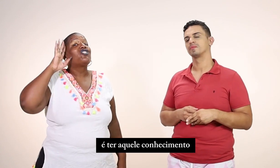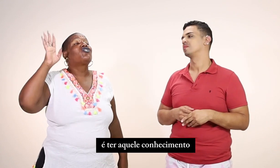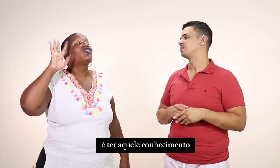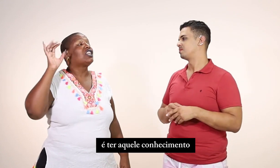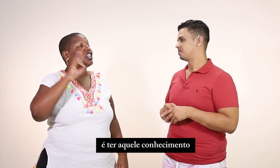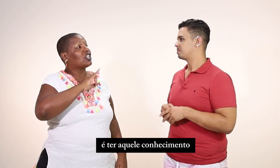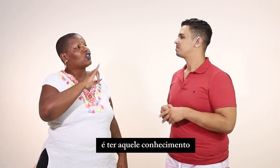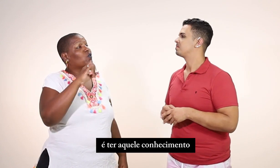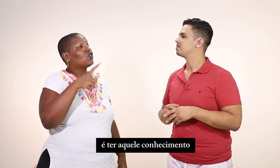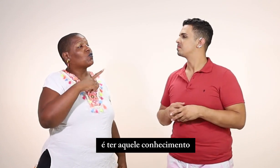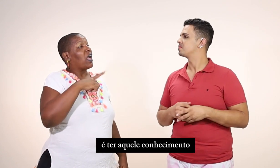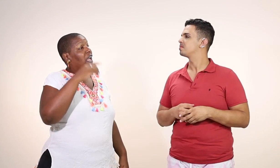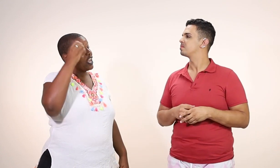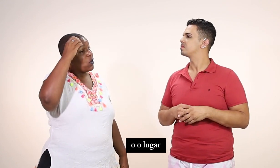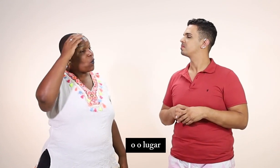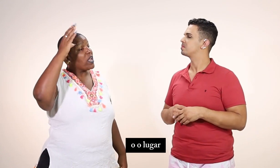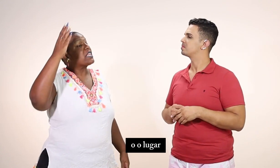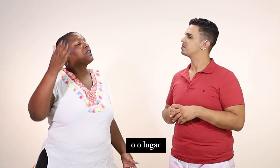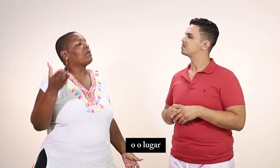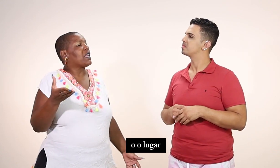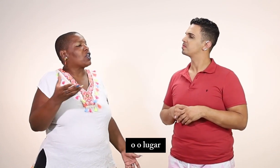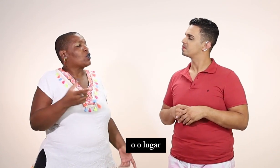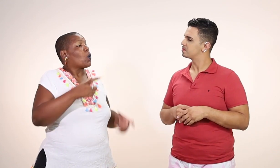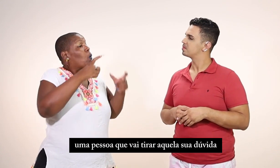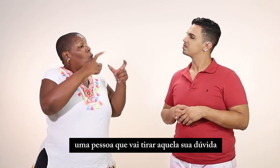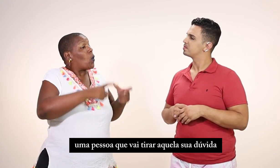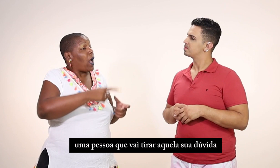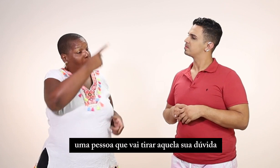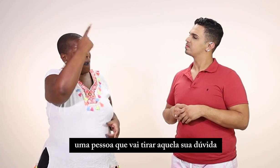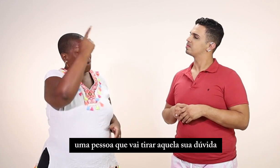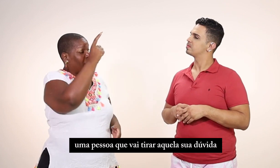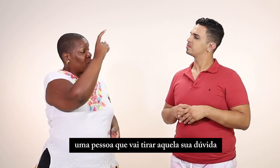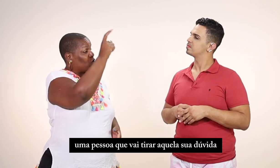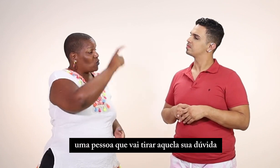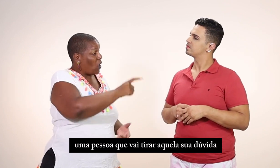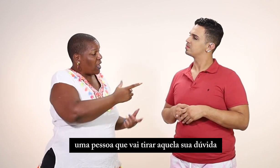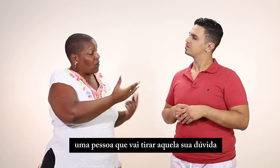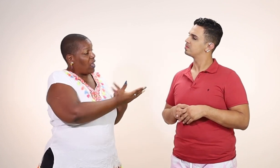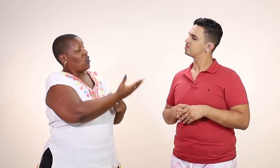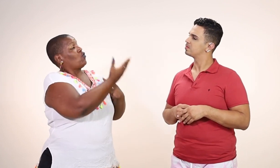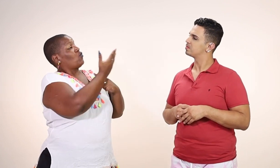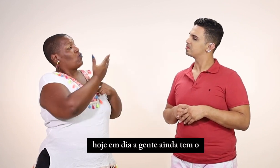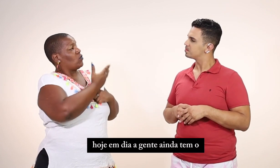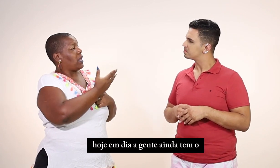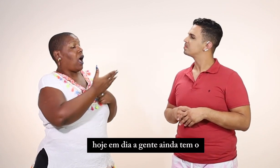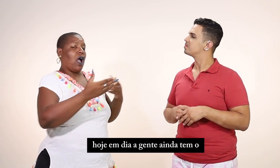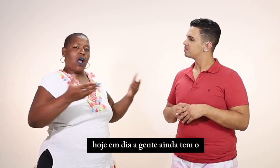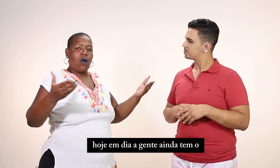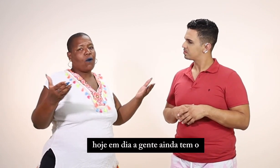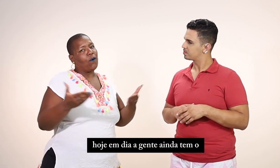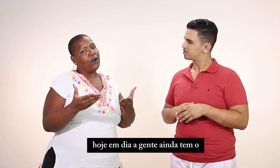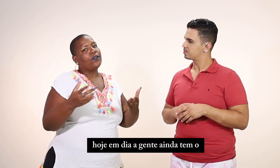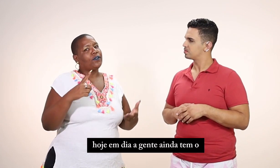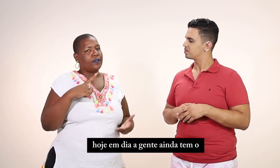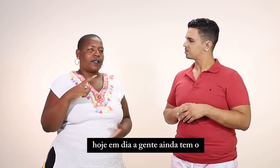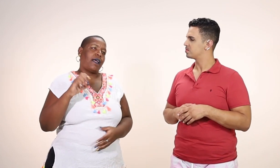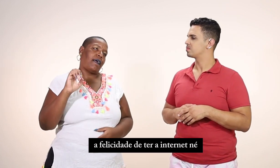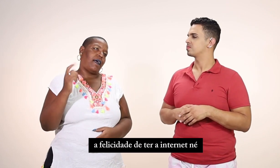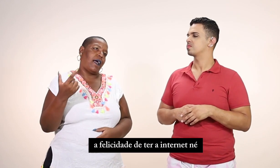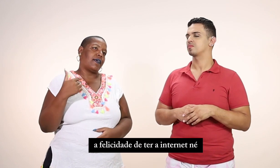ter aquele conhecimento, um lugar, uma pessoa que vai tirar aquela sua dúvida. Hoje em dia a gente ainda tem a